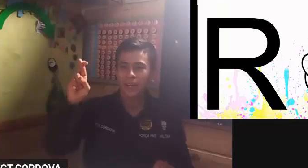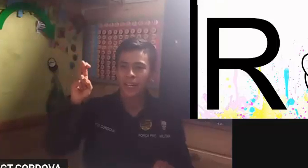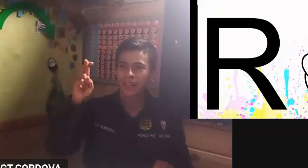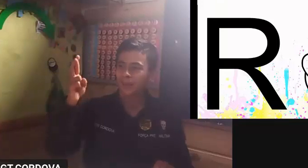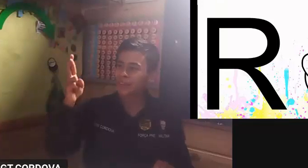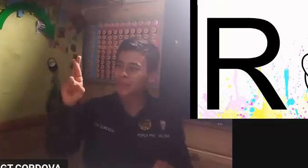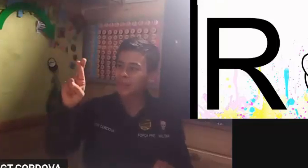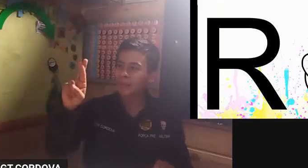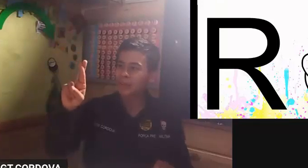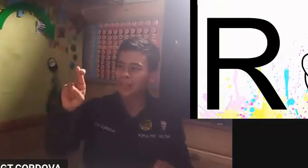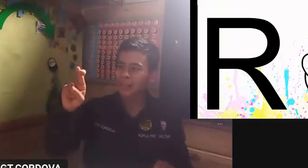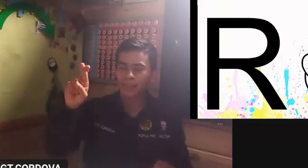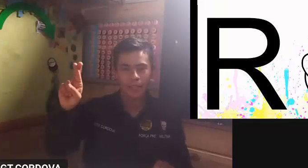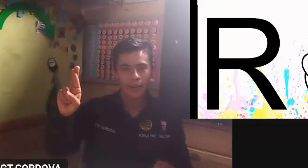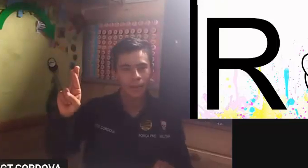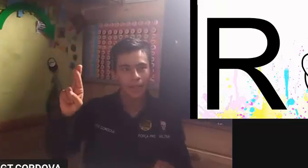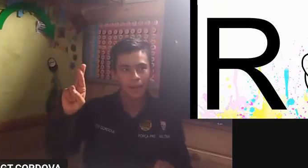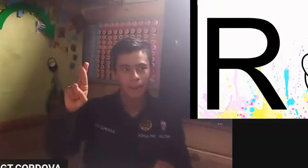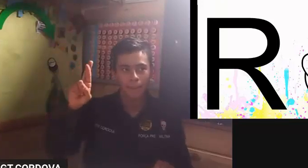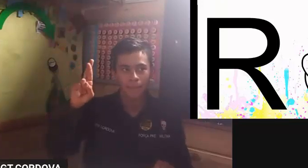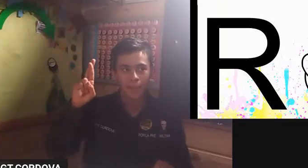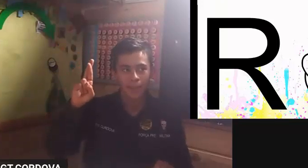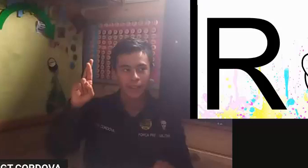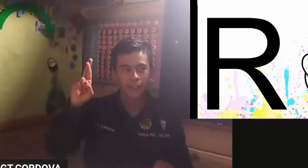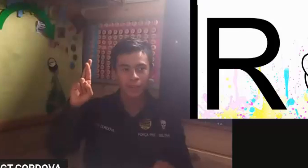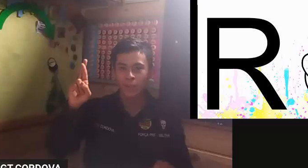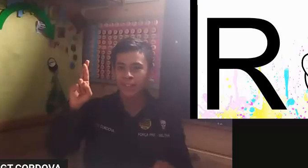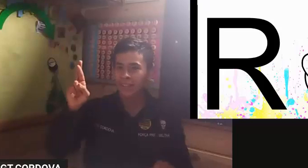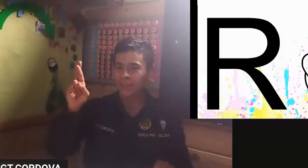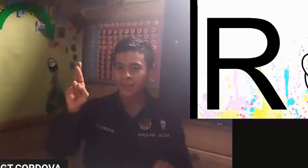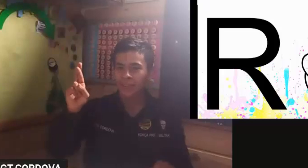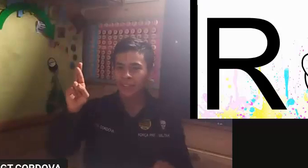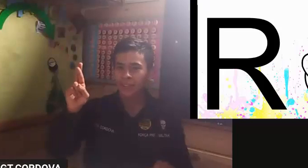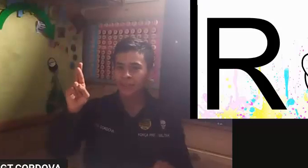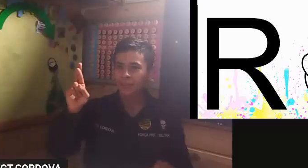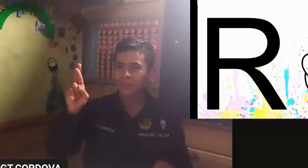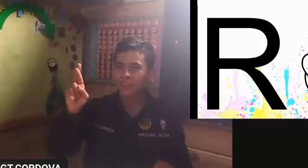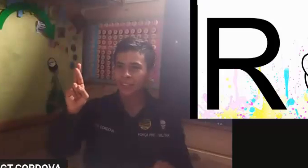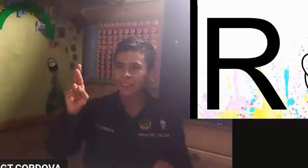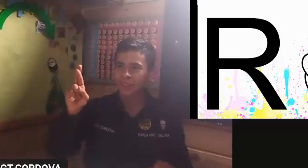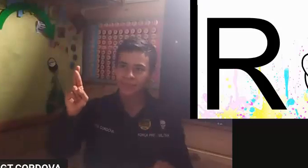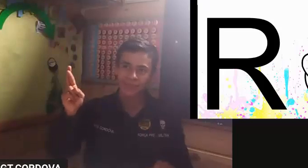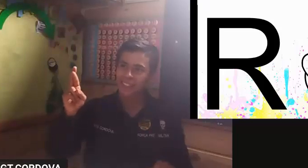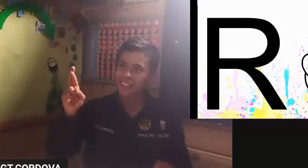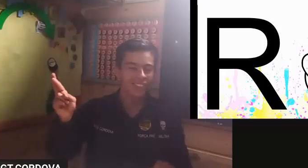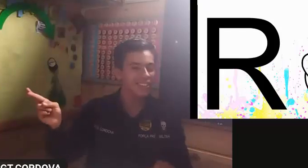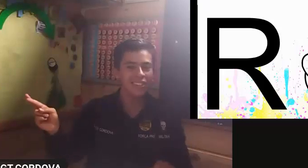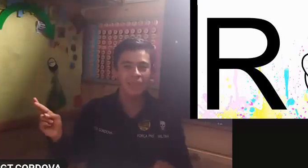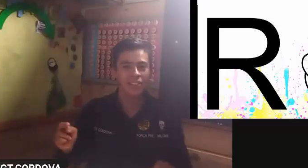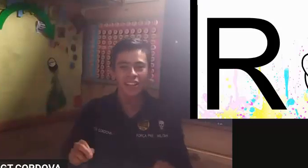R? Isso aqui me lembra o quê? Me lembra torcendo. Eu não vocês não vão lembrar de nada